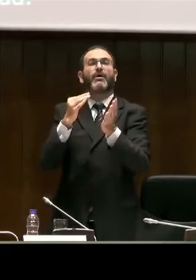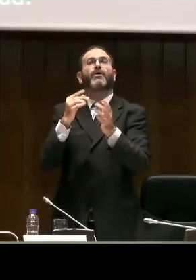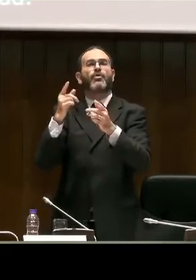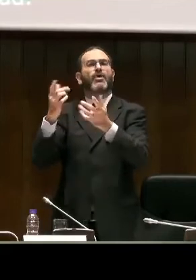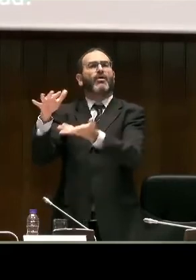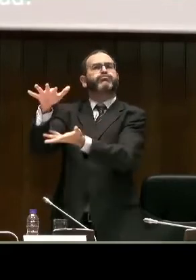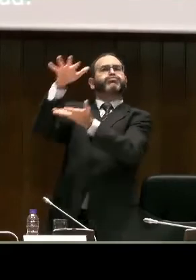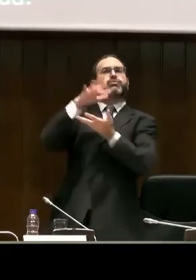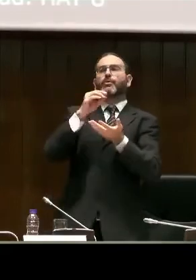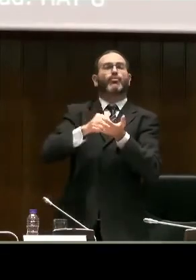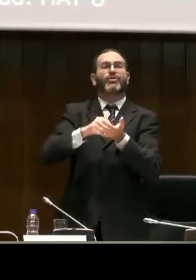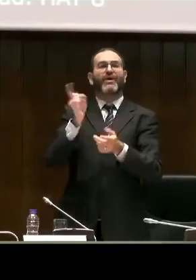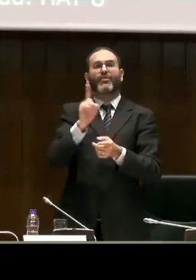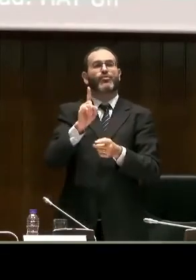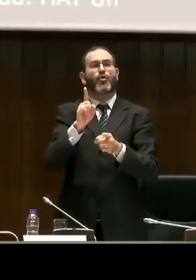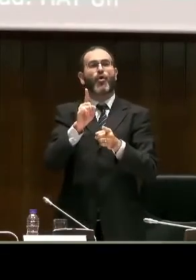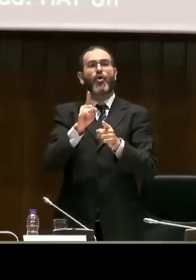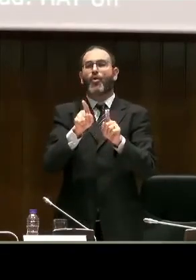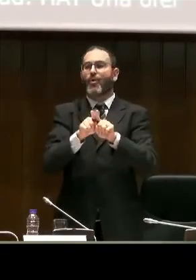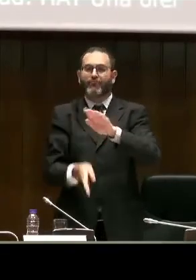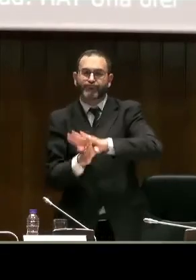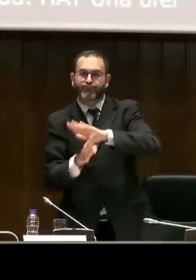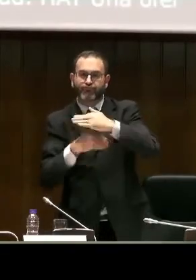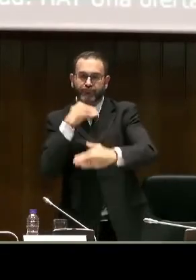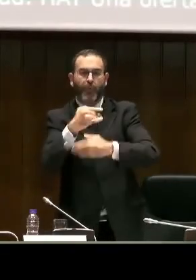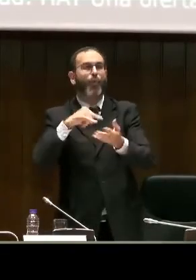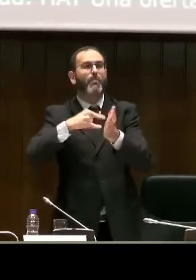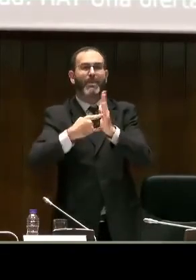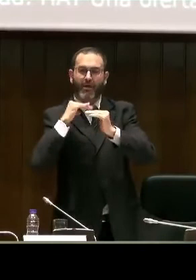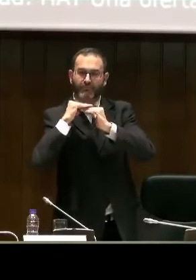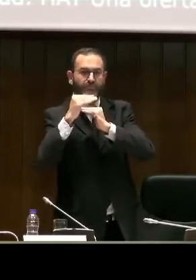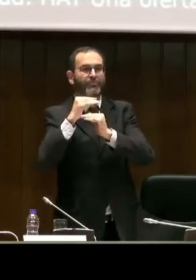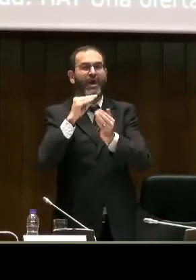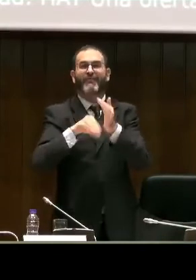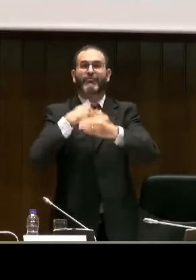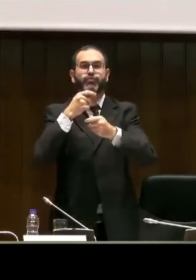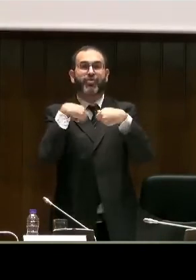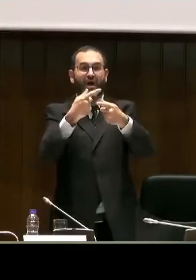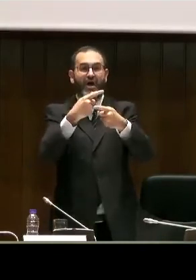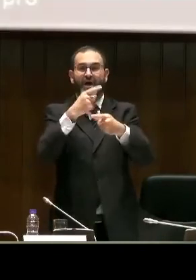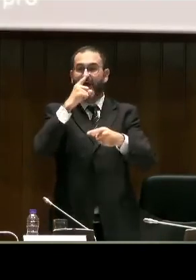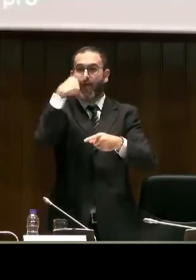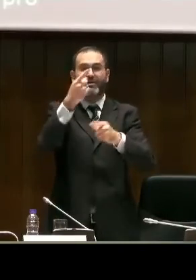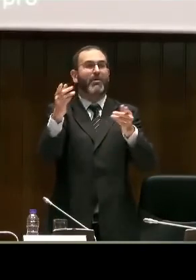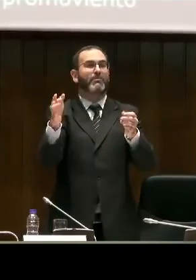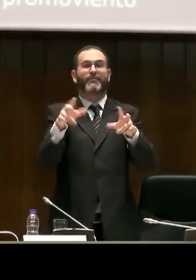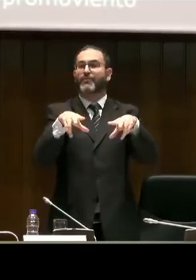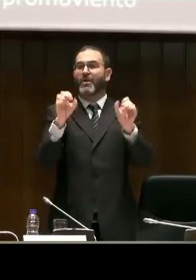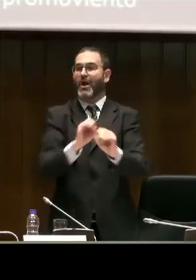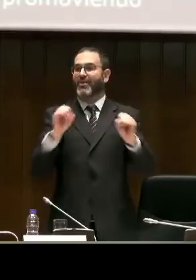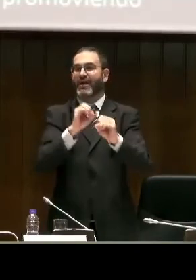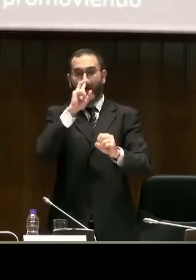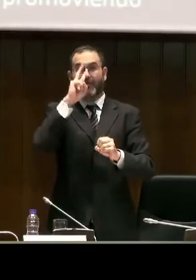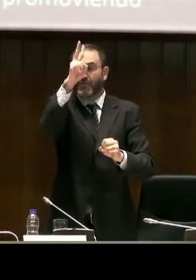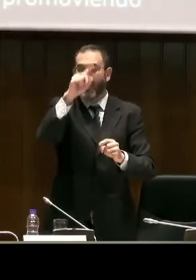y cursos de lengua de signos, pero muchas veces no tienen continuidad en el tiempo y esto hace